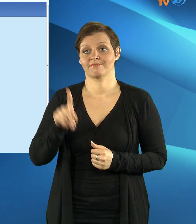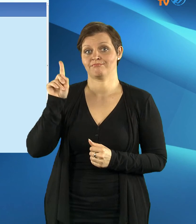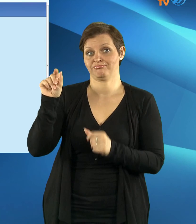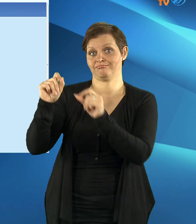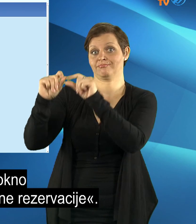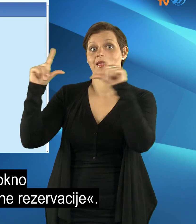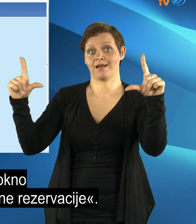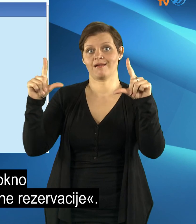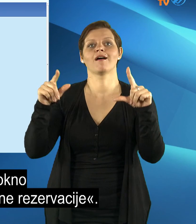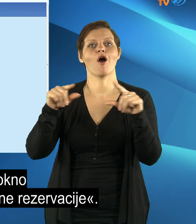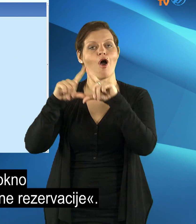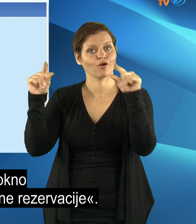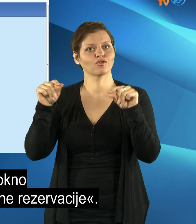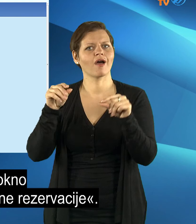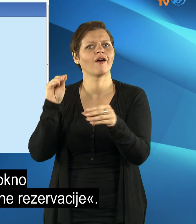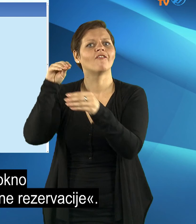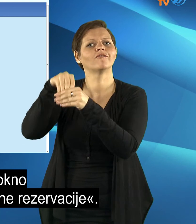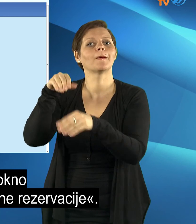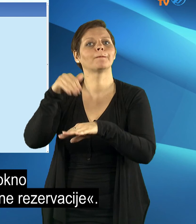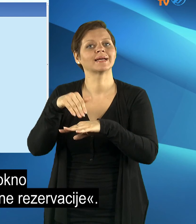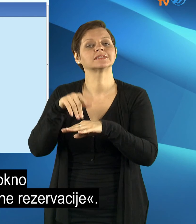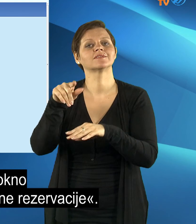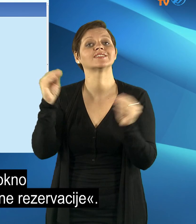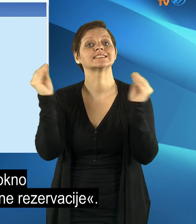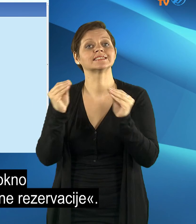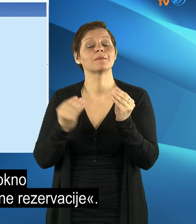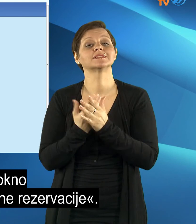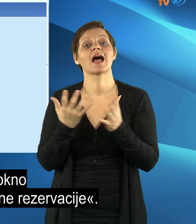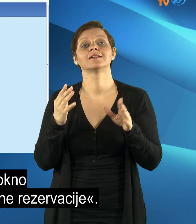Prikaže se okno Vpis v sistem za spletne rezervacije.